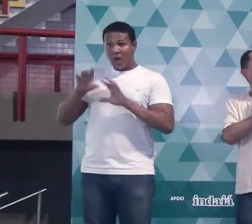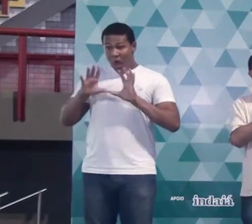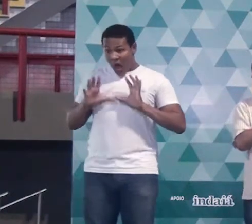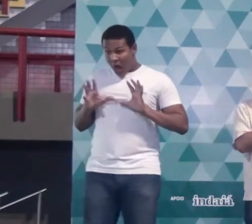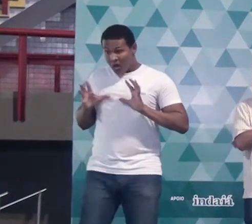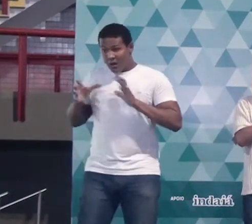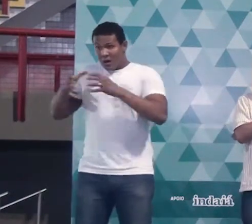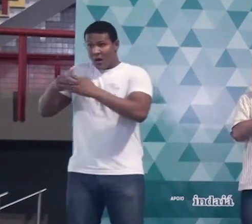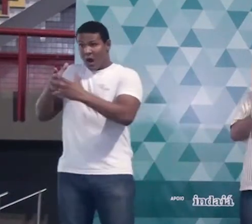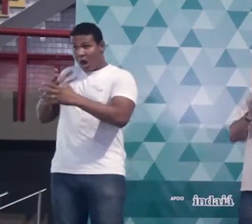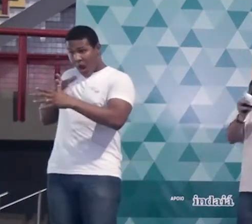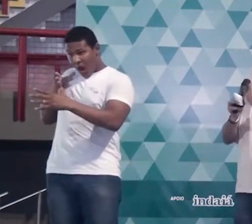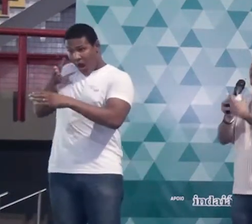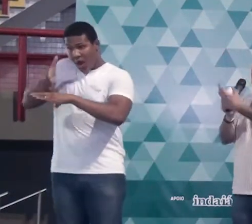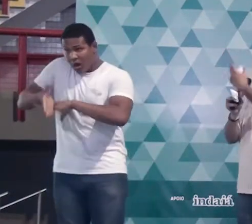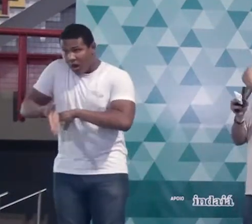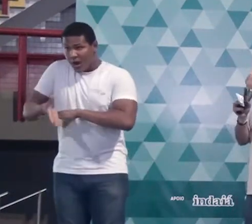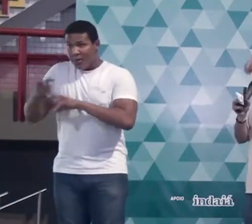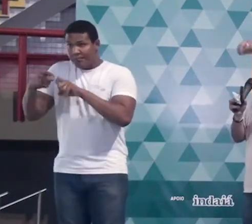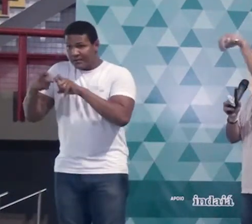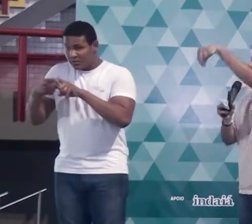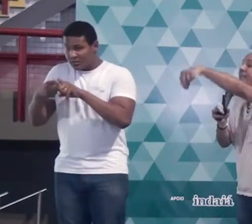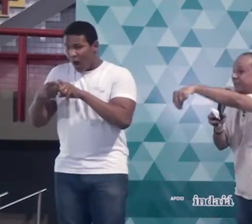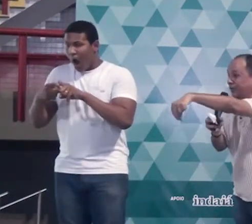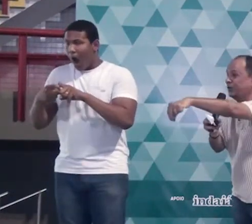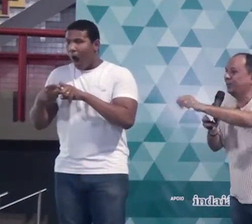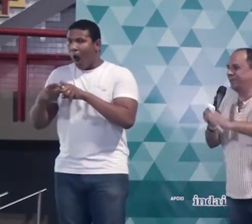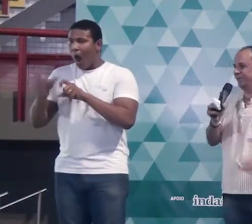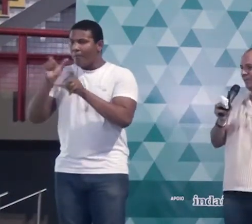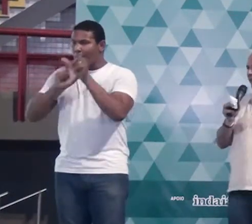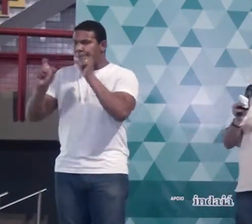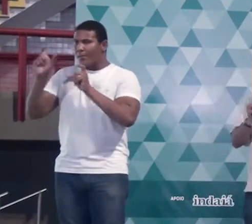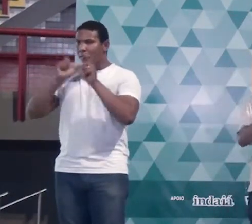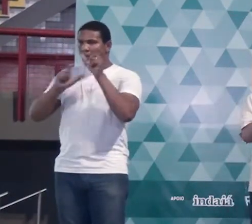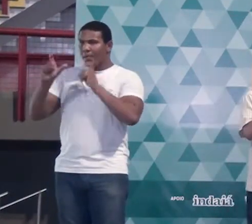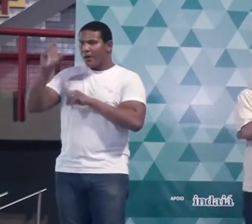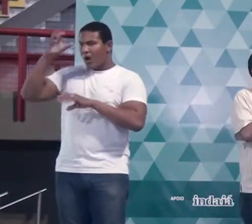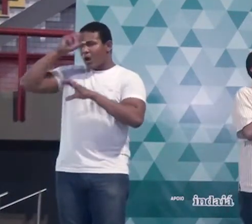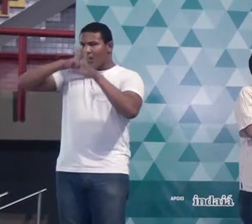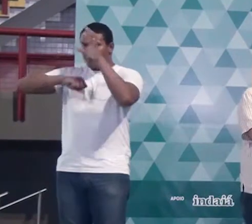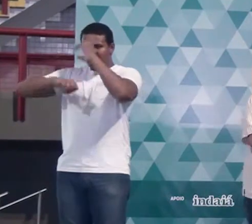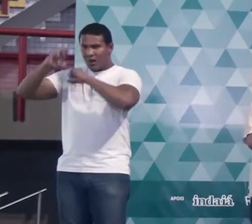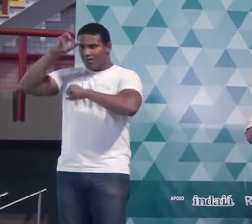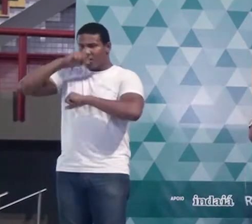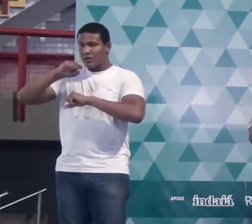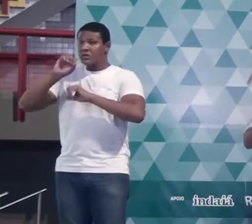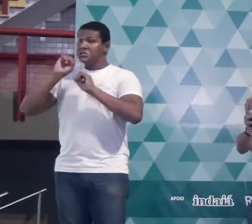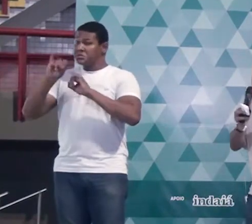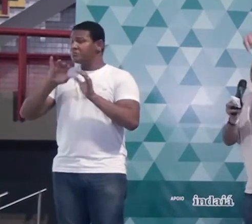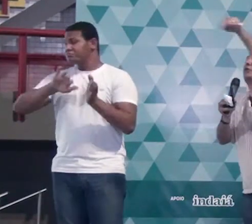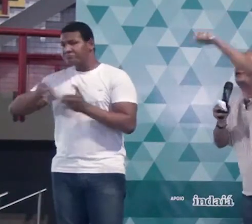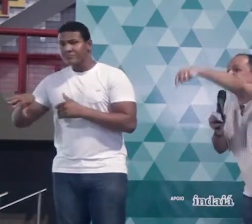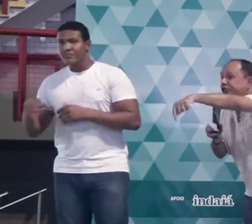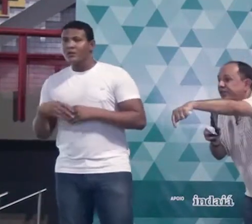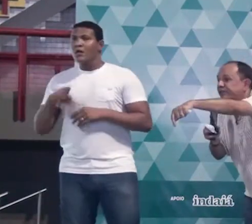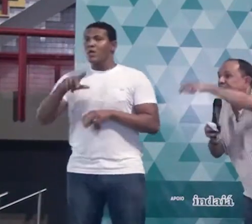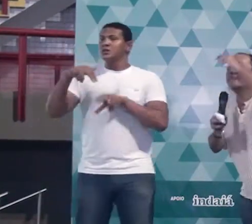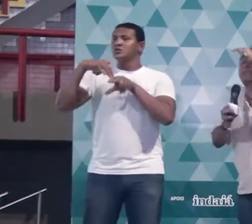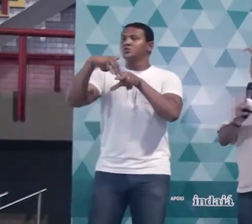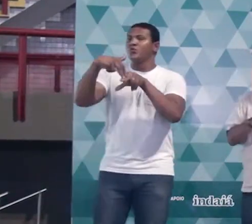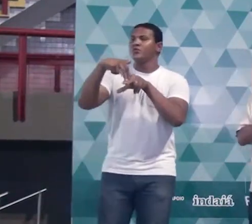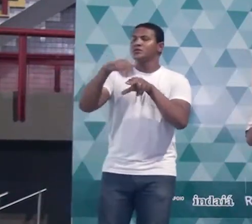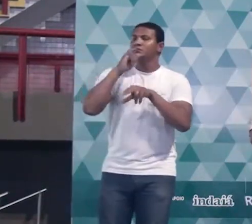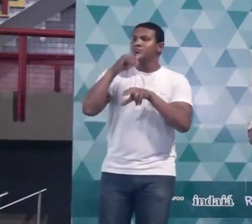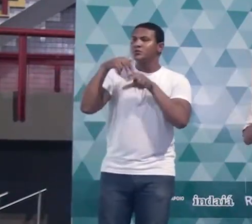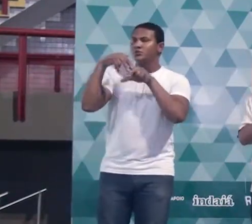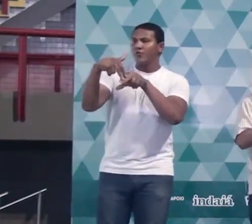médicos, você vai adquirir um vocabulário que é próprio desse grupo. Se você é do grupo social dos surfistas,